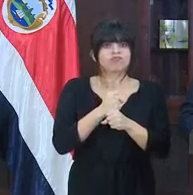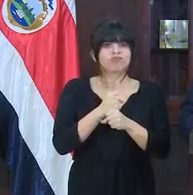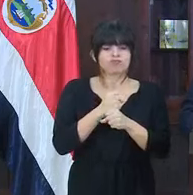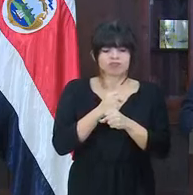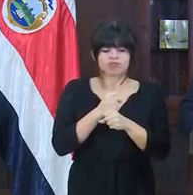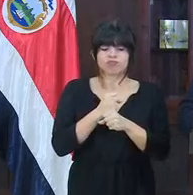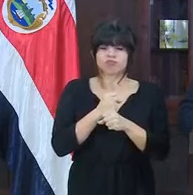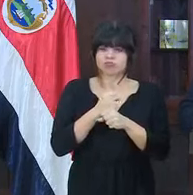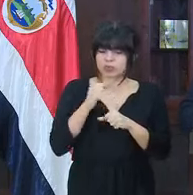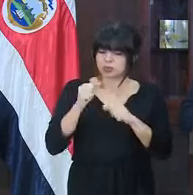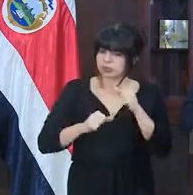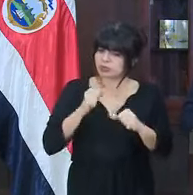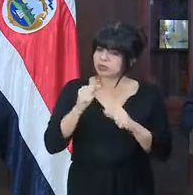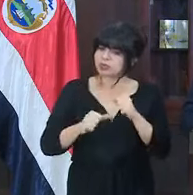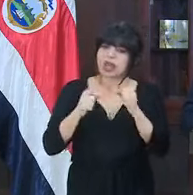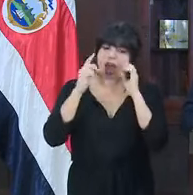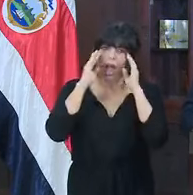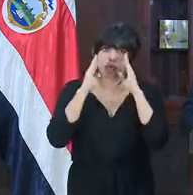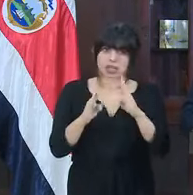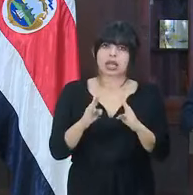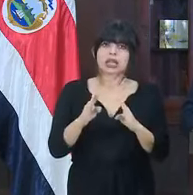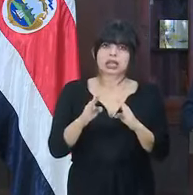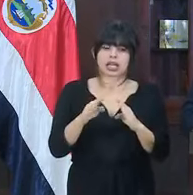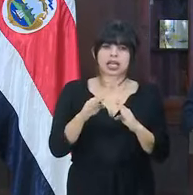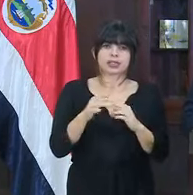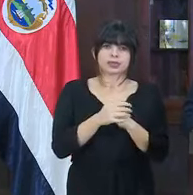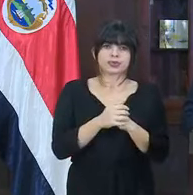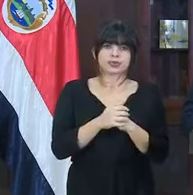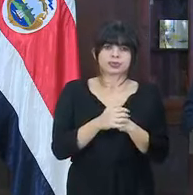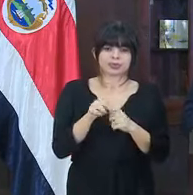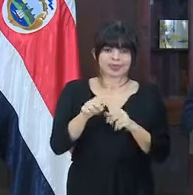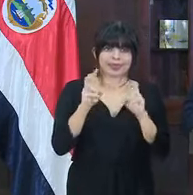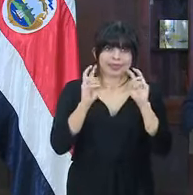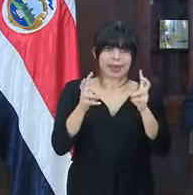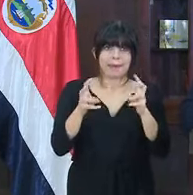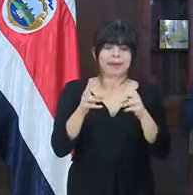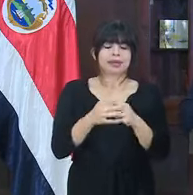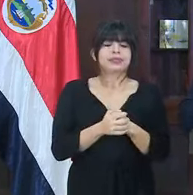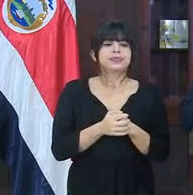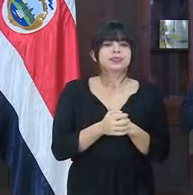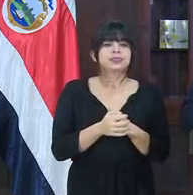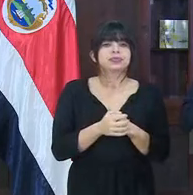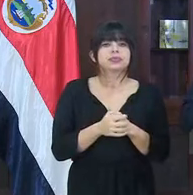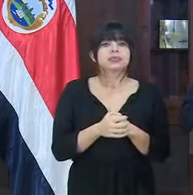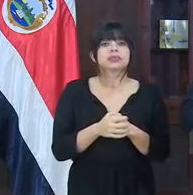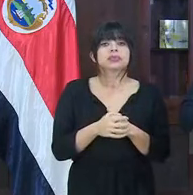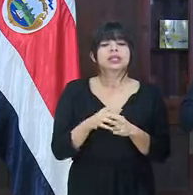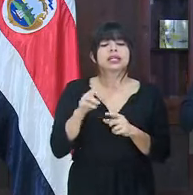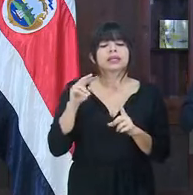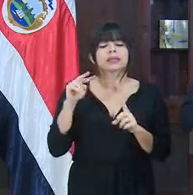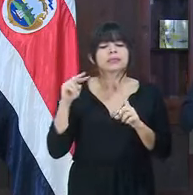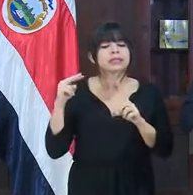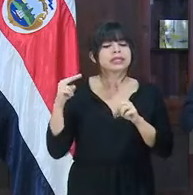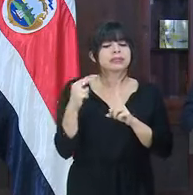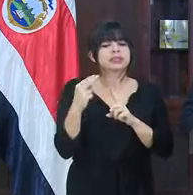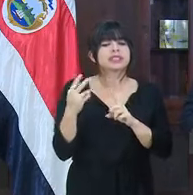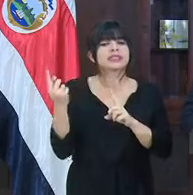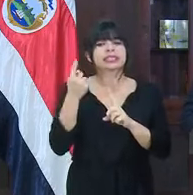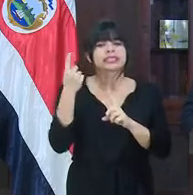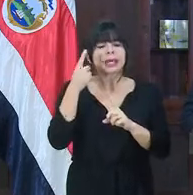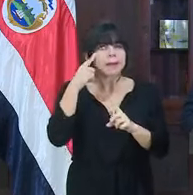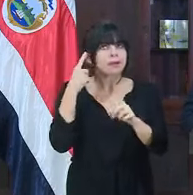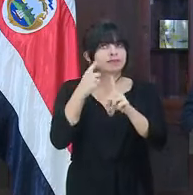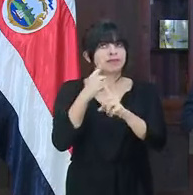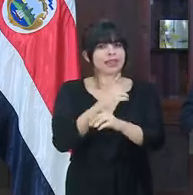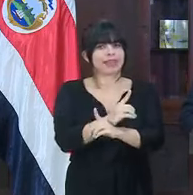decidida para atender este tema y una perspectiva donde la defensa de los